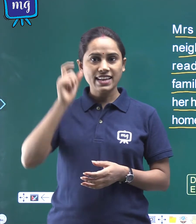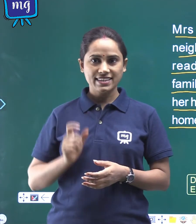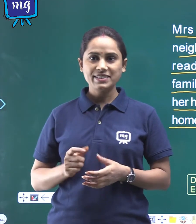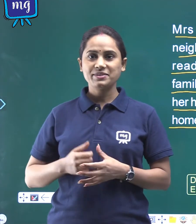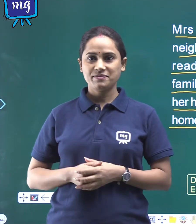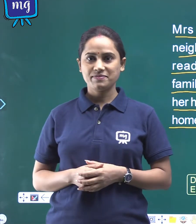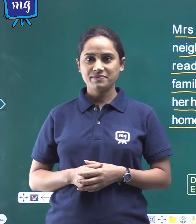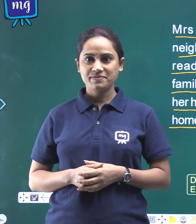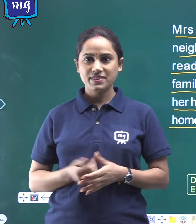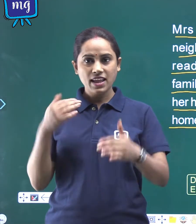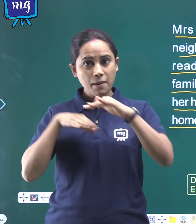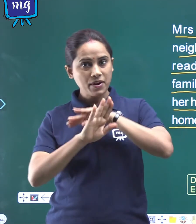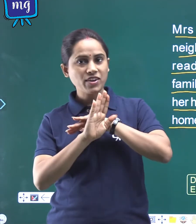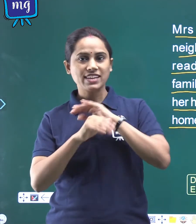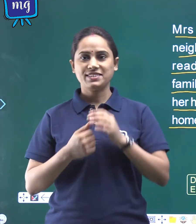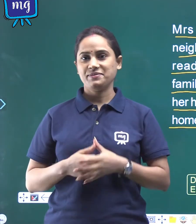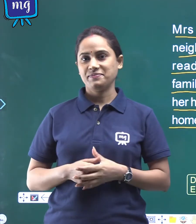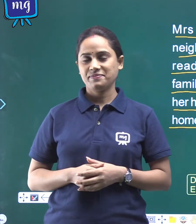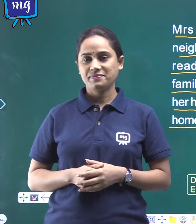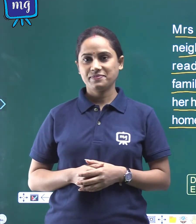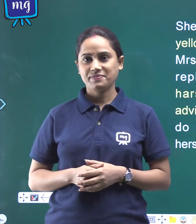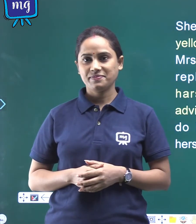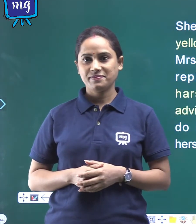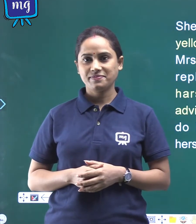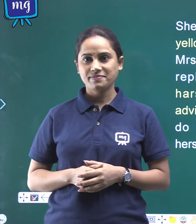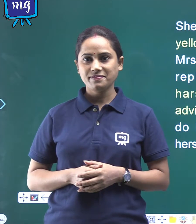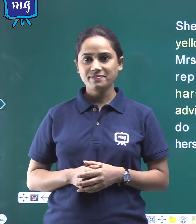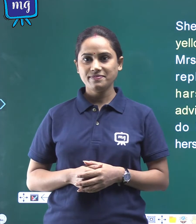Enter, प्रवेश.